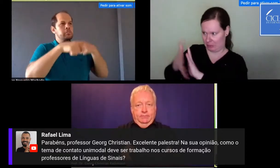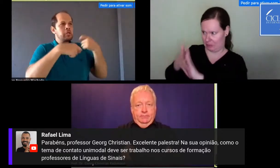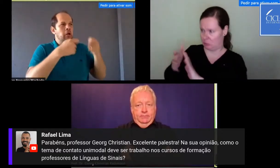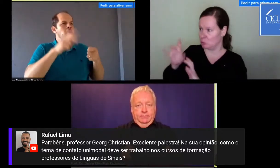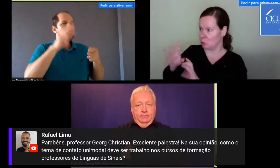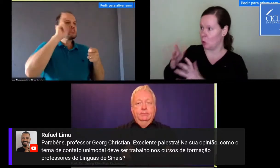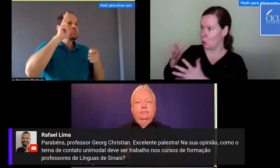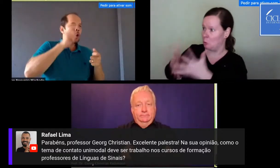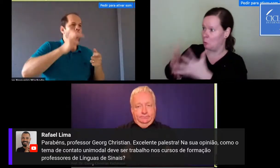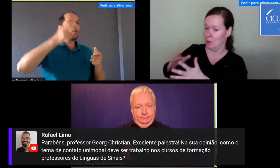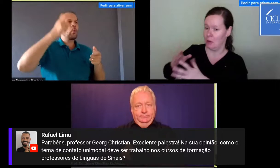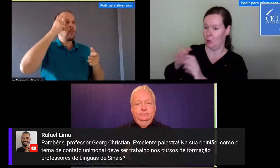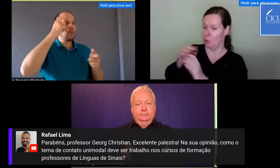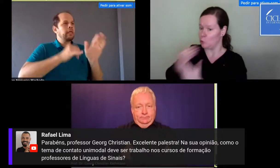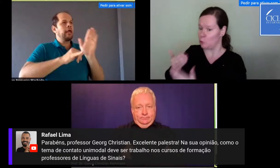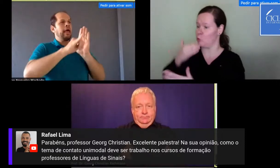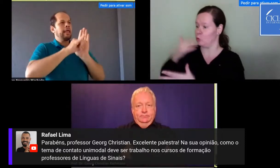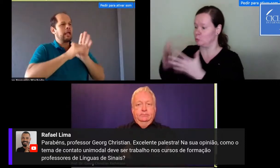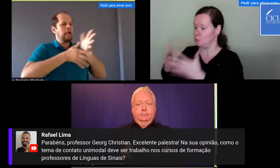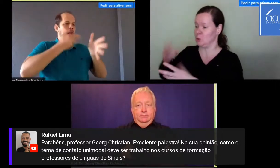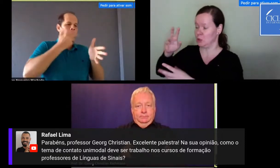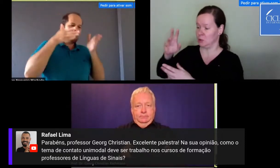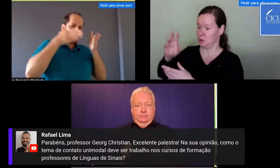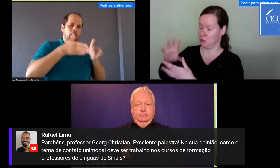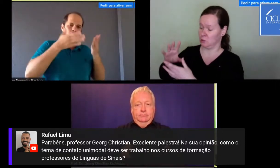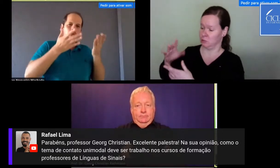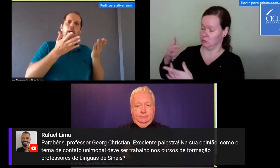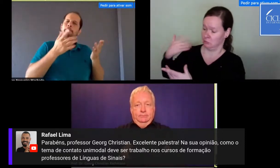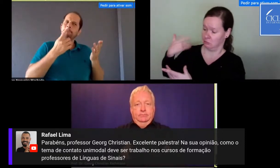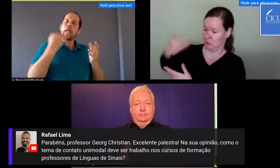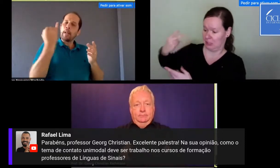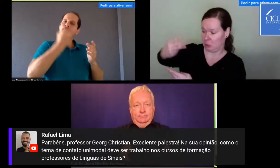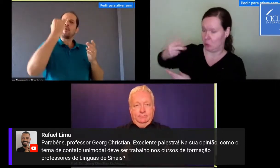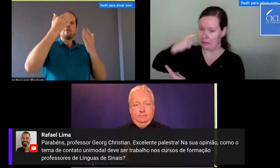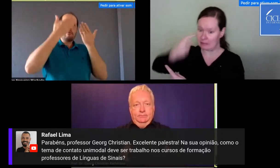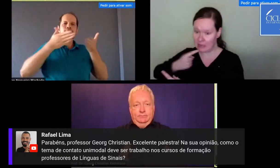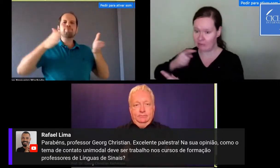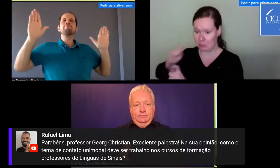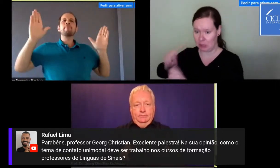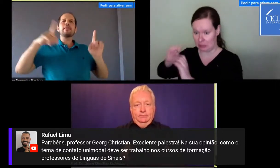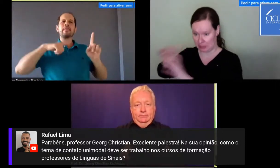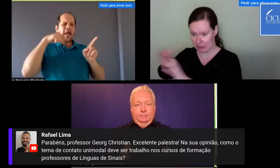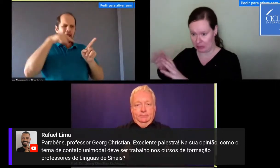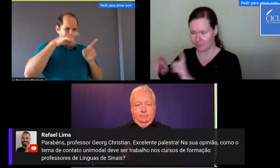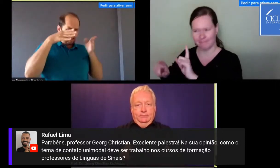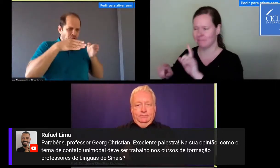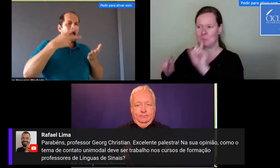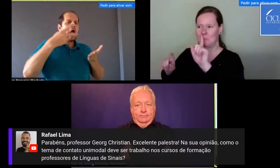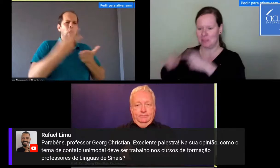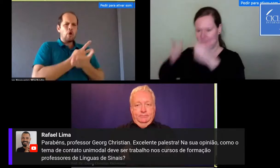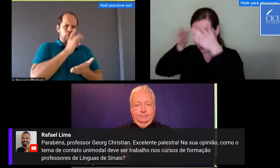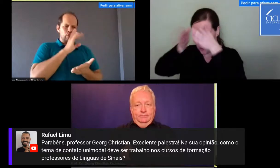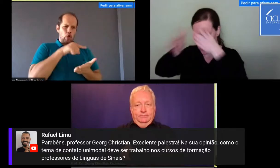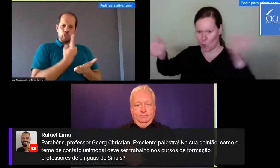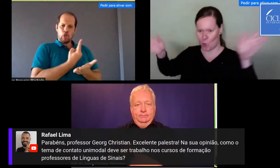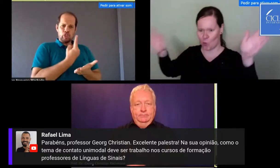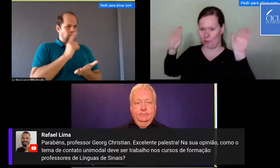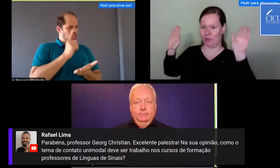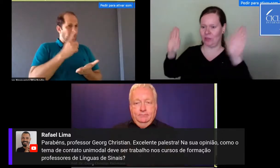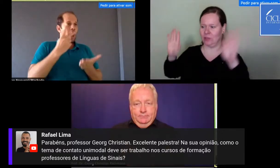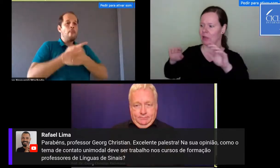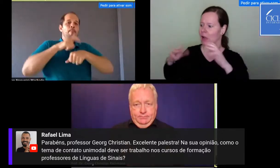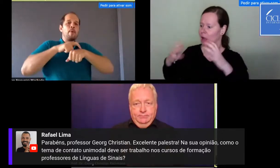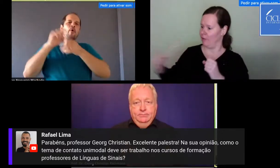ainda uma prática muito tradicional, concentrada em apresentação de vocabulário.